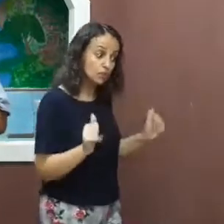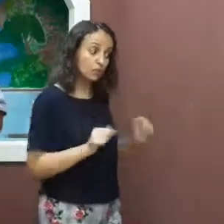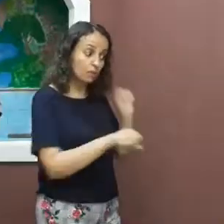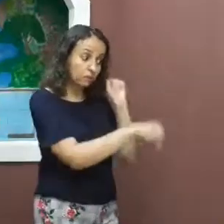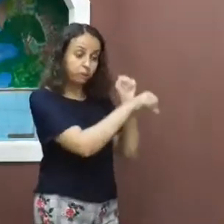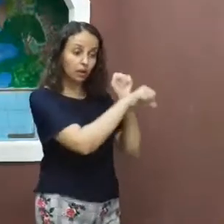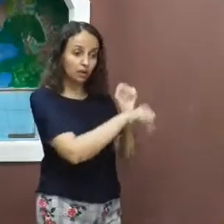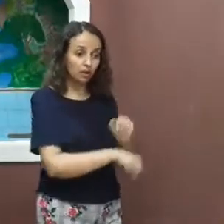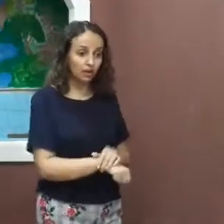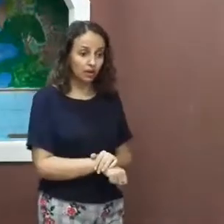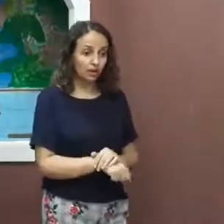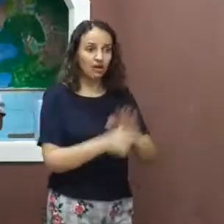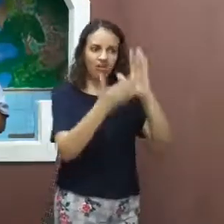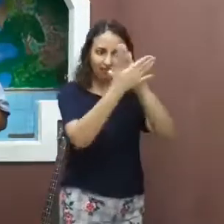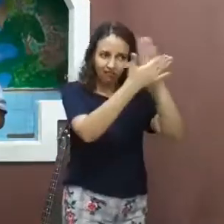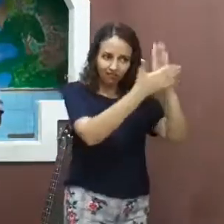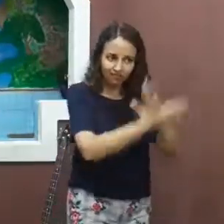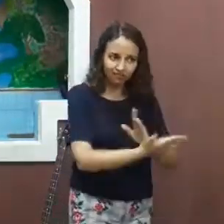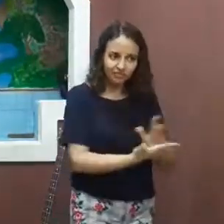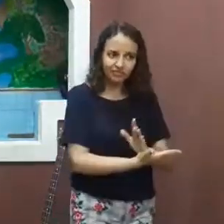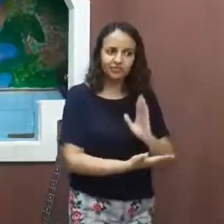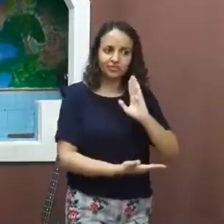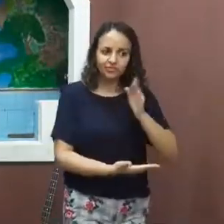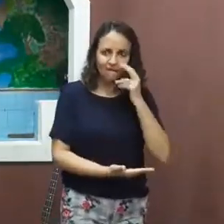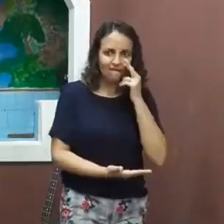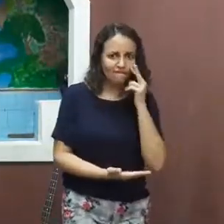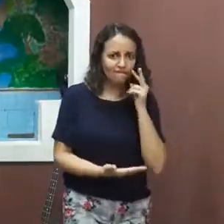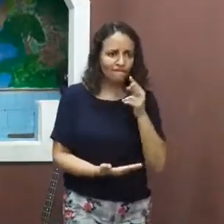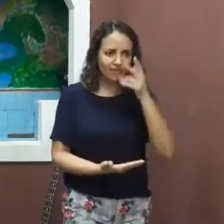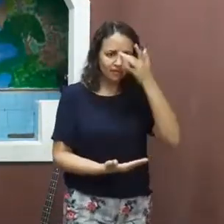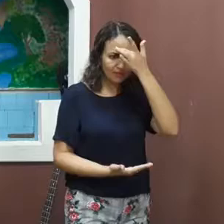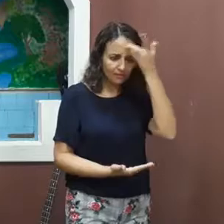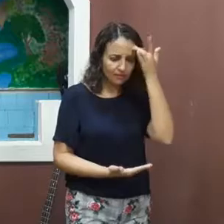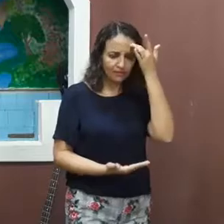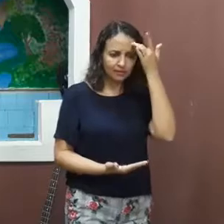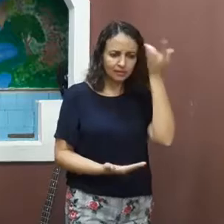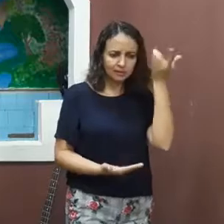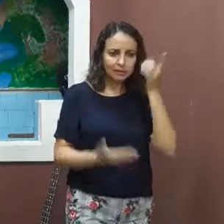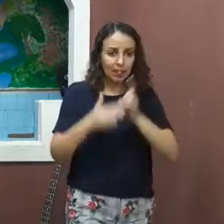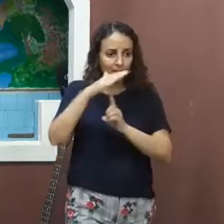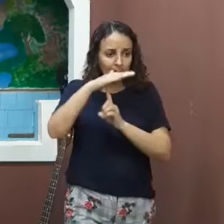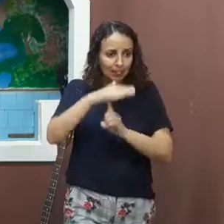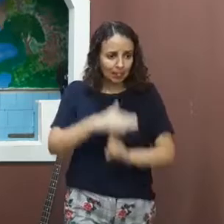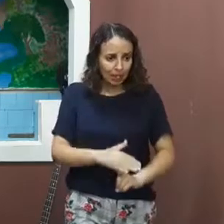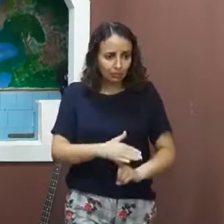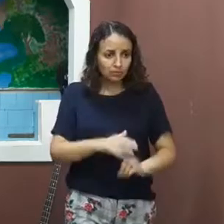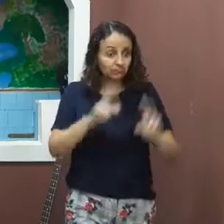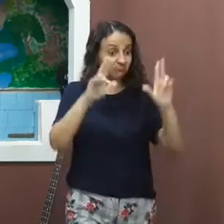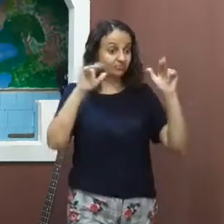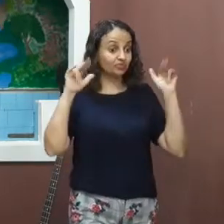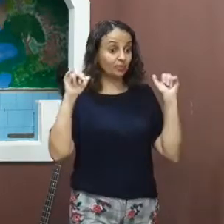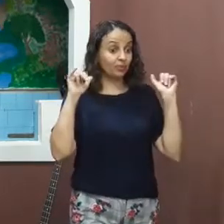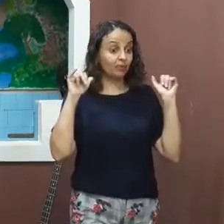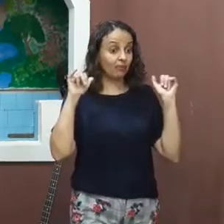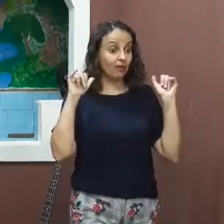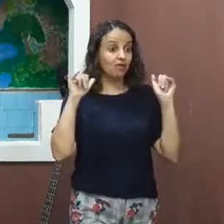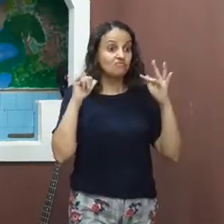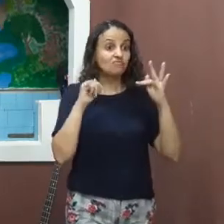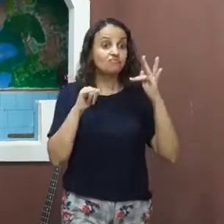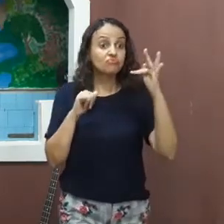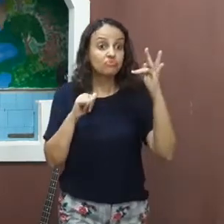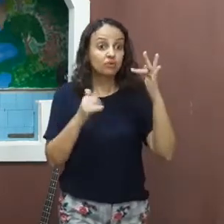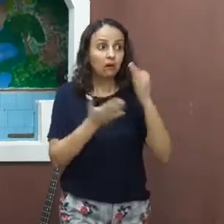E Deus tem deixado alguns passar, até eu já vi isso acontecer, para ver se entende a dor do outro,